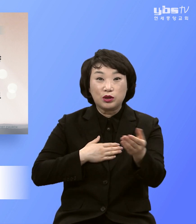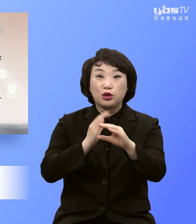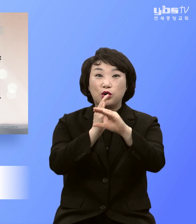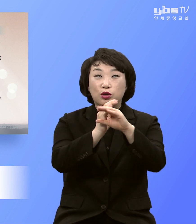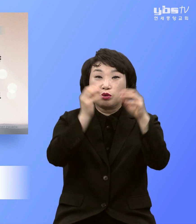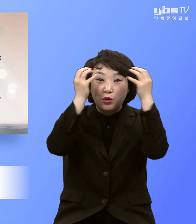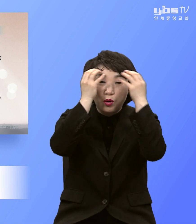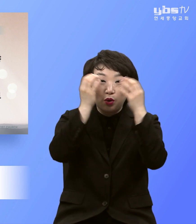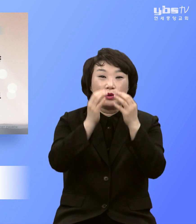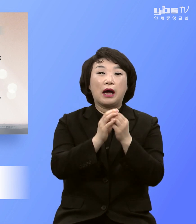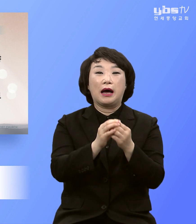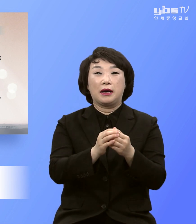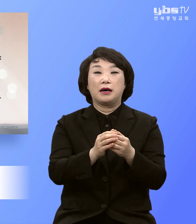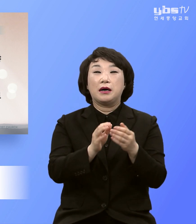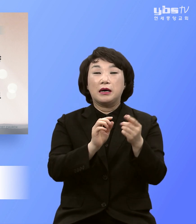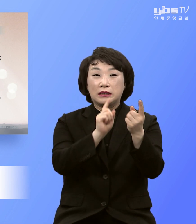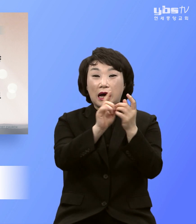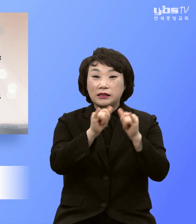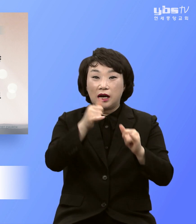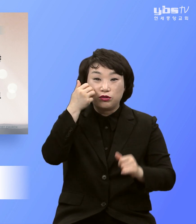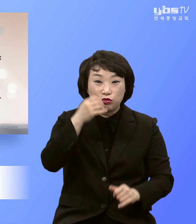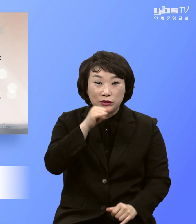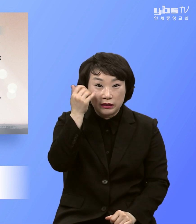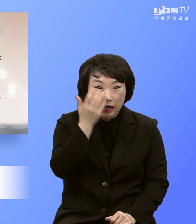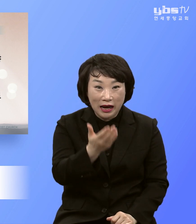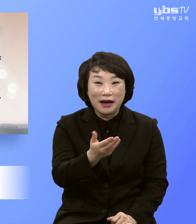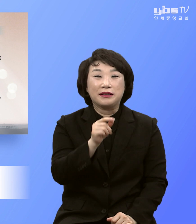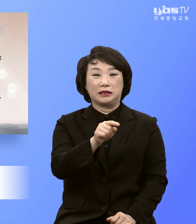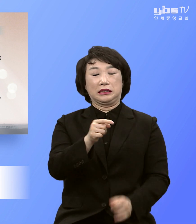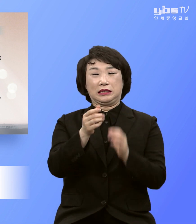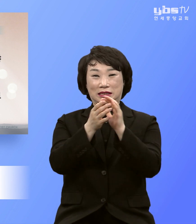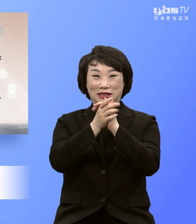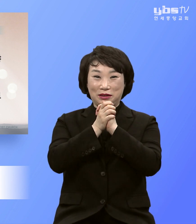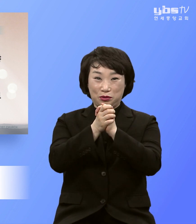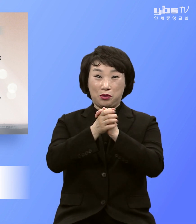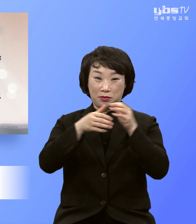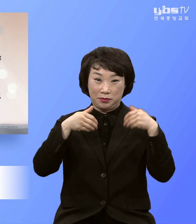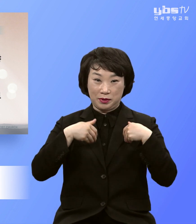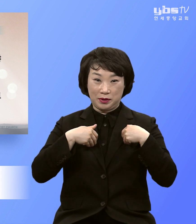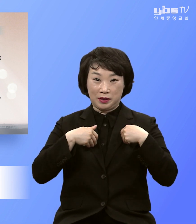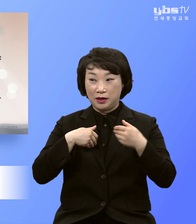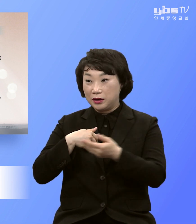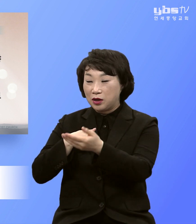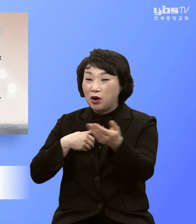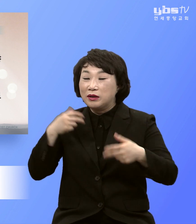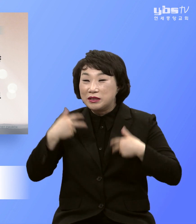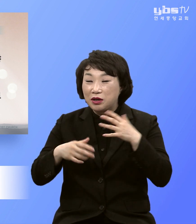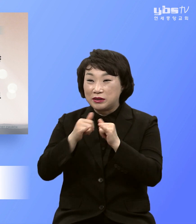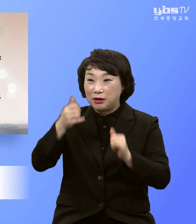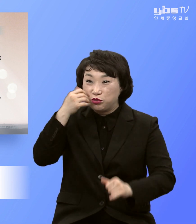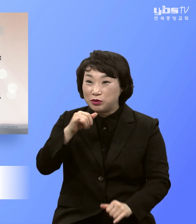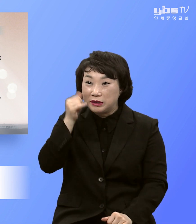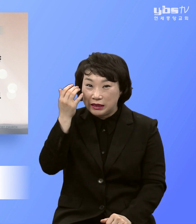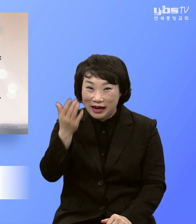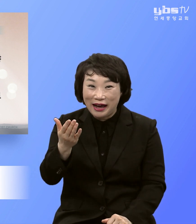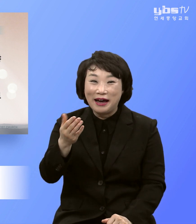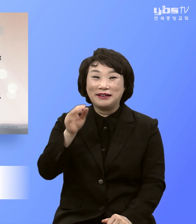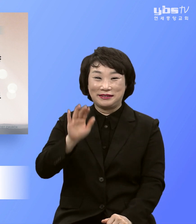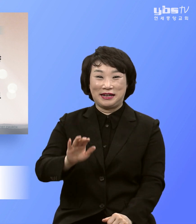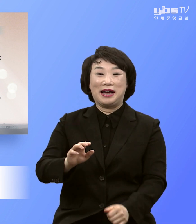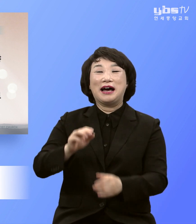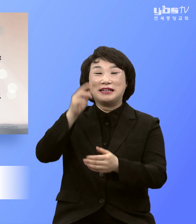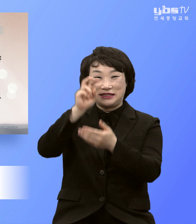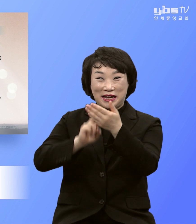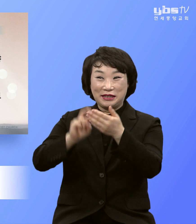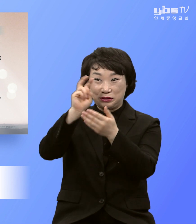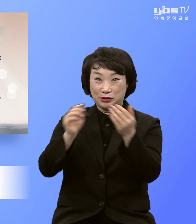시작. 너희 중에 배단하는 자가 있느냐? 저는 기도할 것이요 즐거워하는 자가 있느냐?